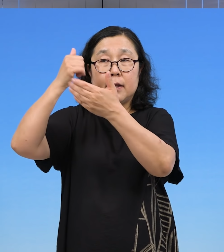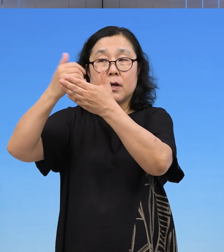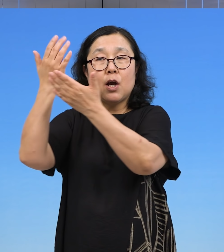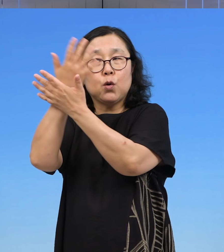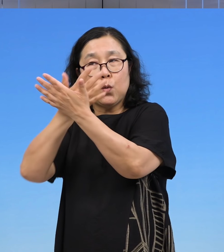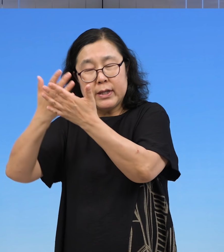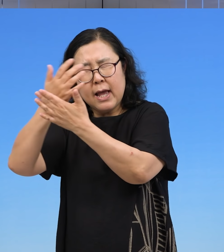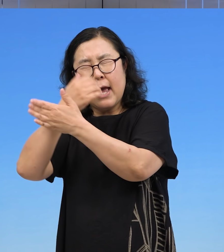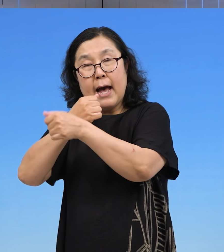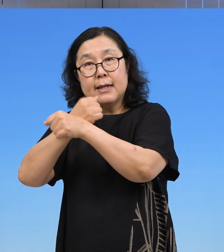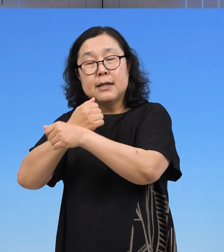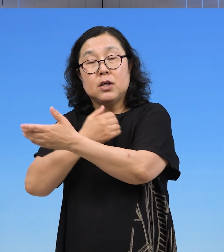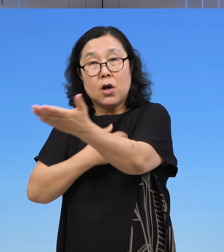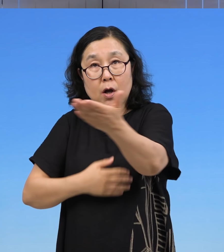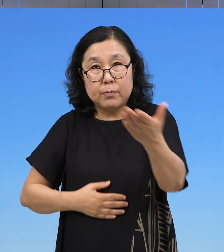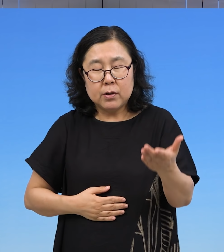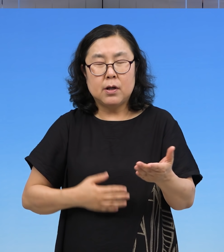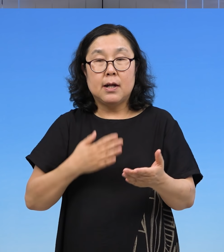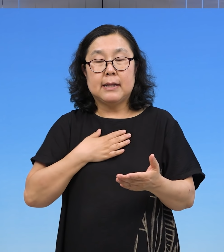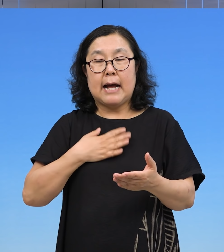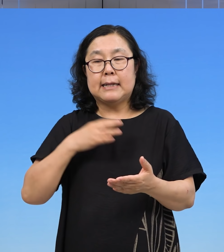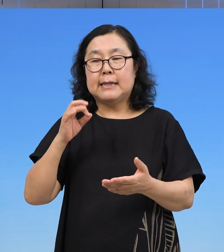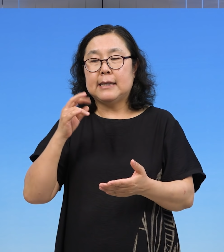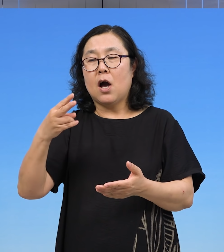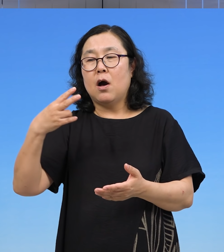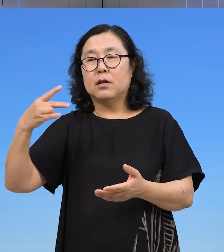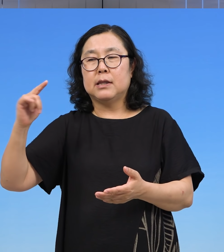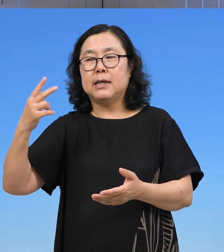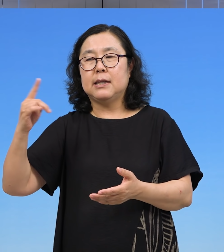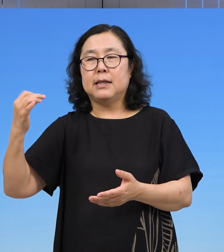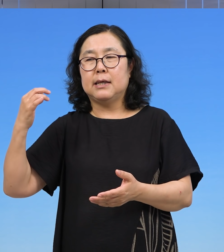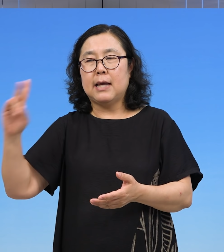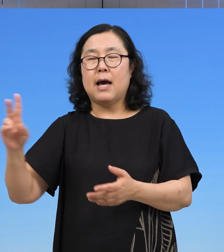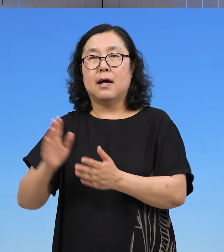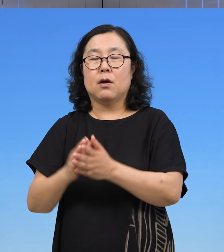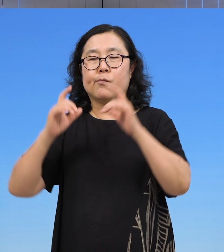아니야 나는 이제 여디디아야 나는 이제 솔로몬 아니야